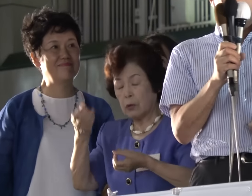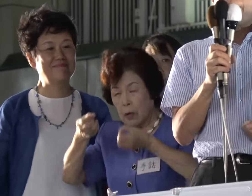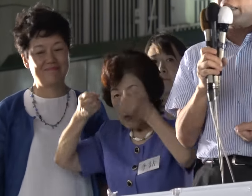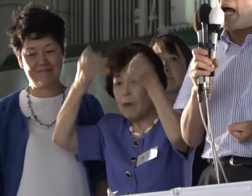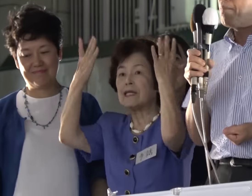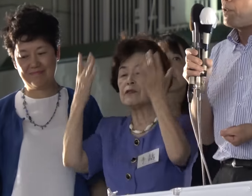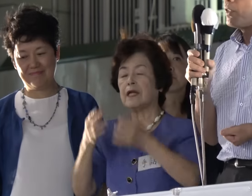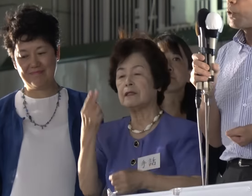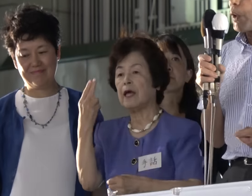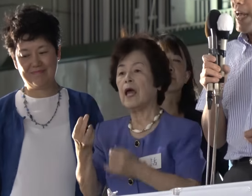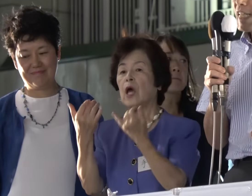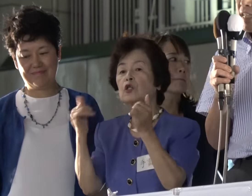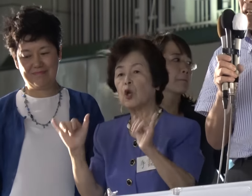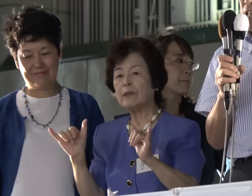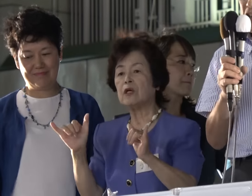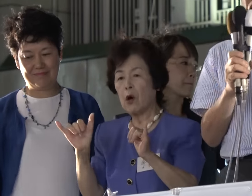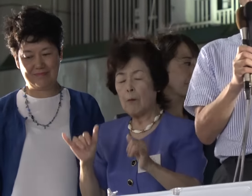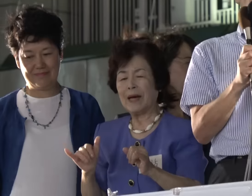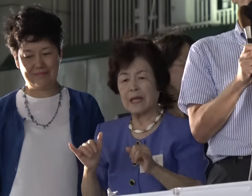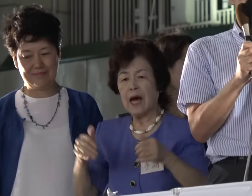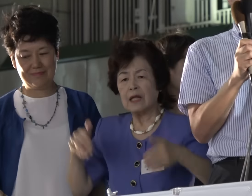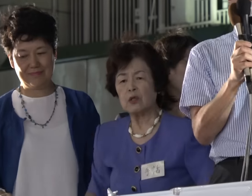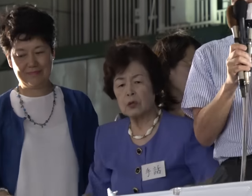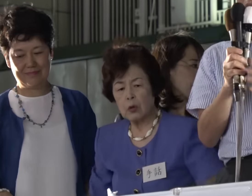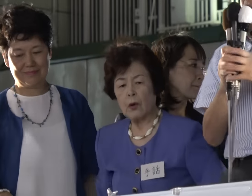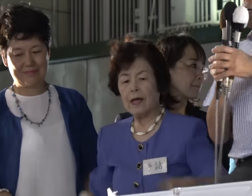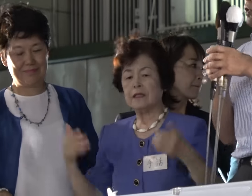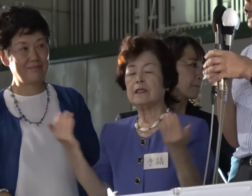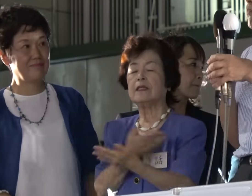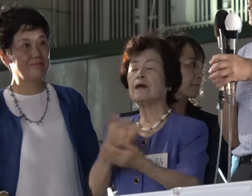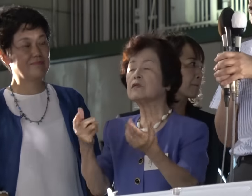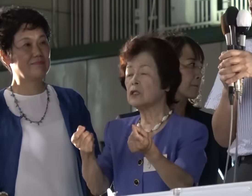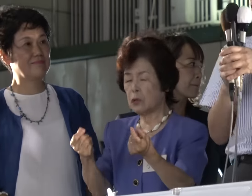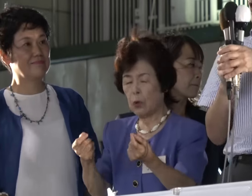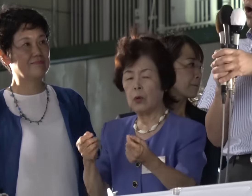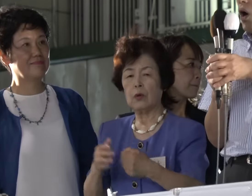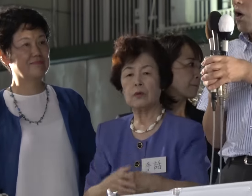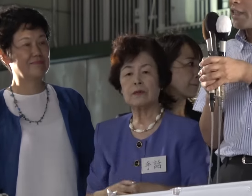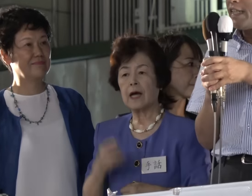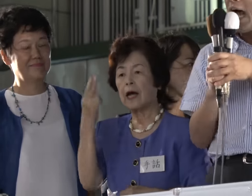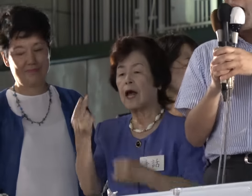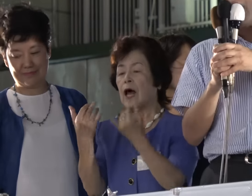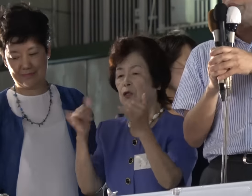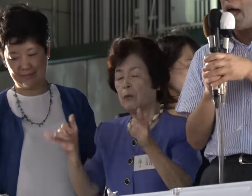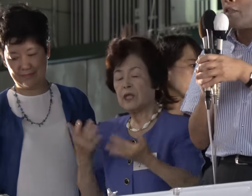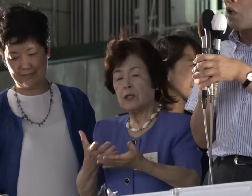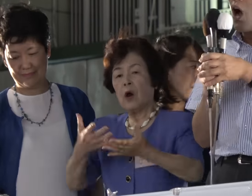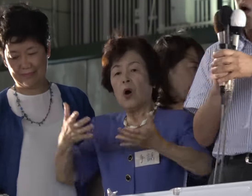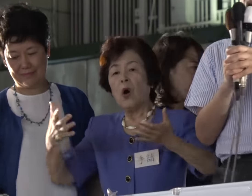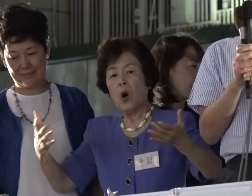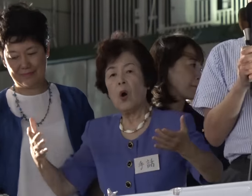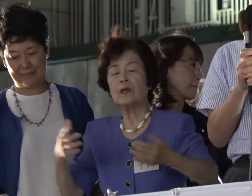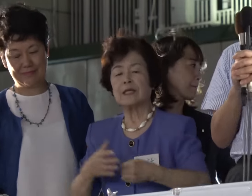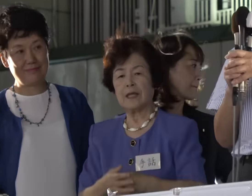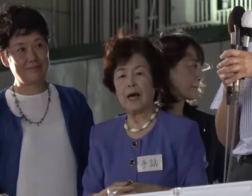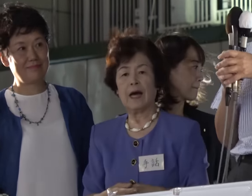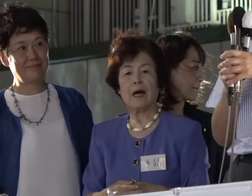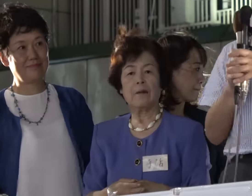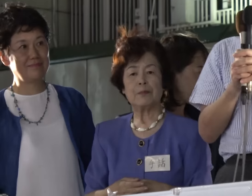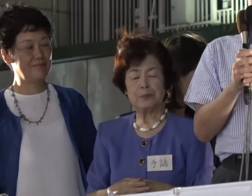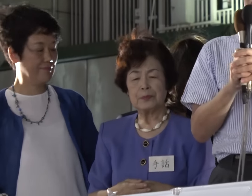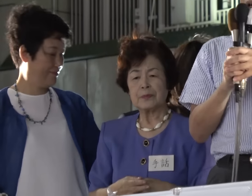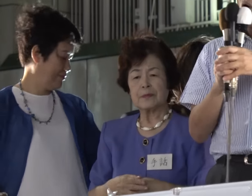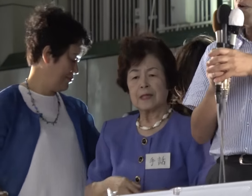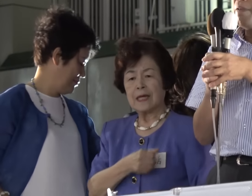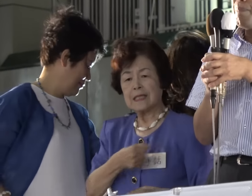都民はまた奴隷扱いになるでしょう。そして都民の大きな負担と犠牲のも